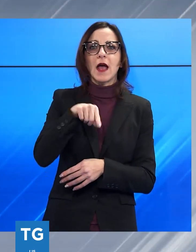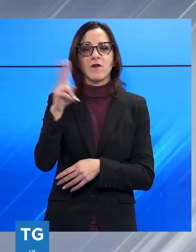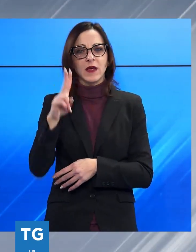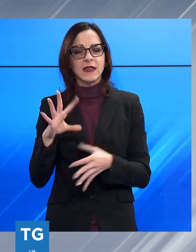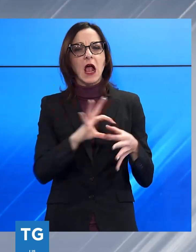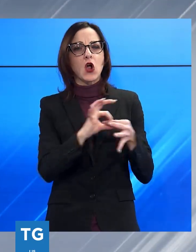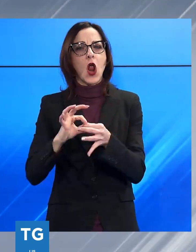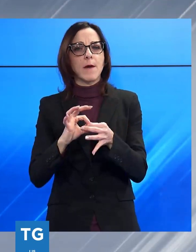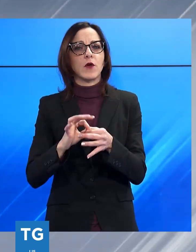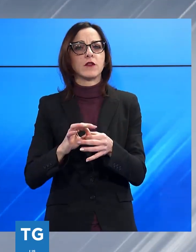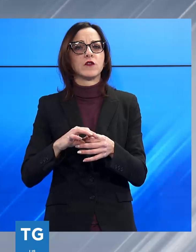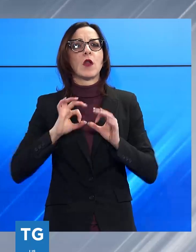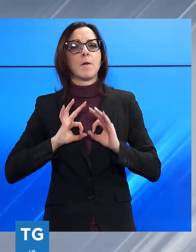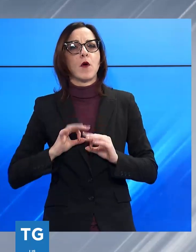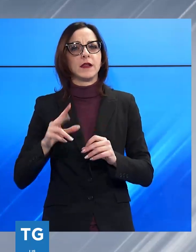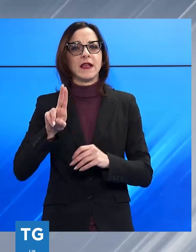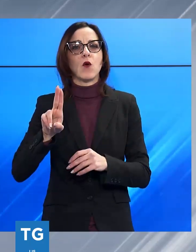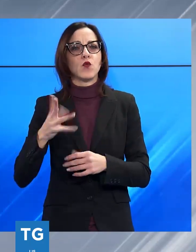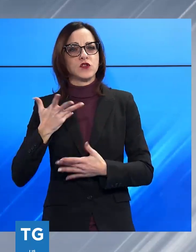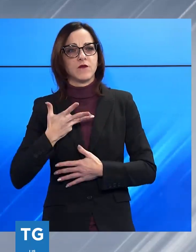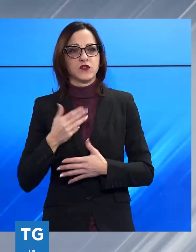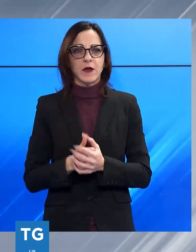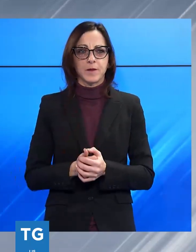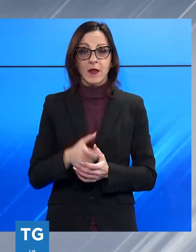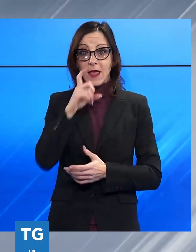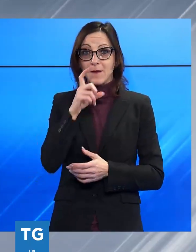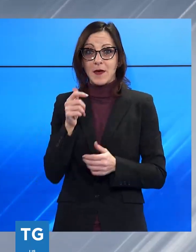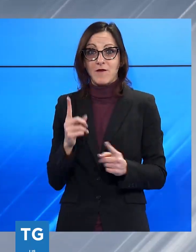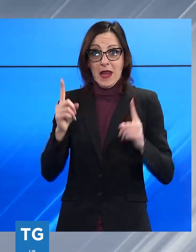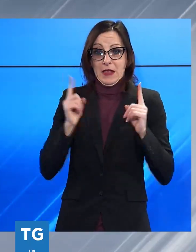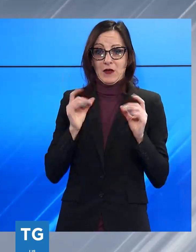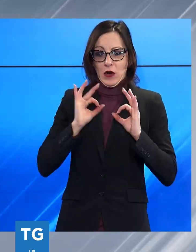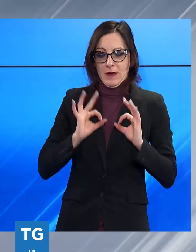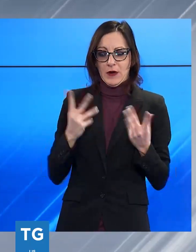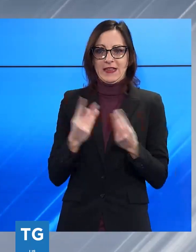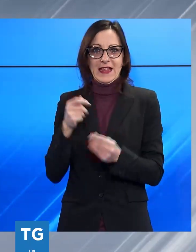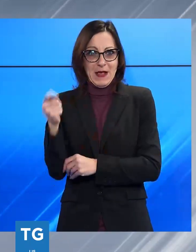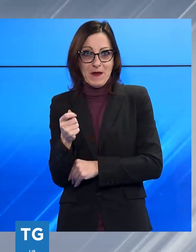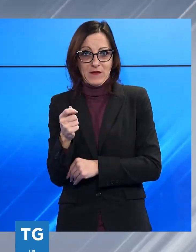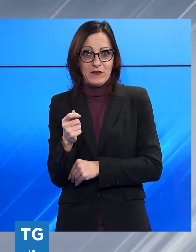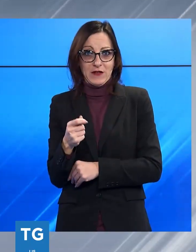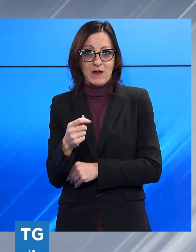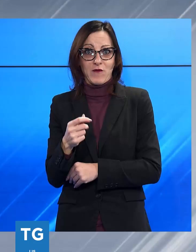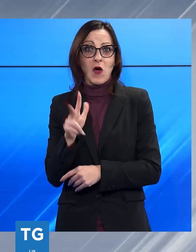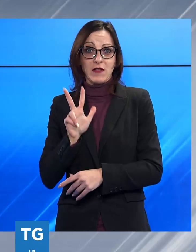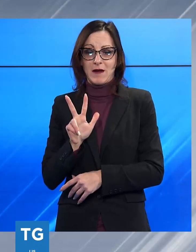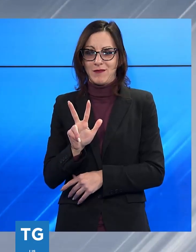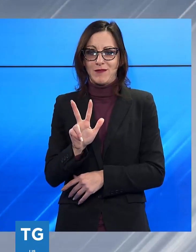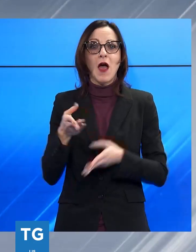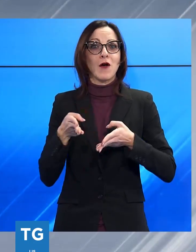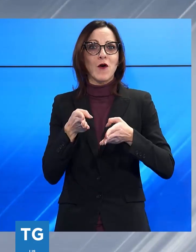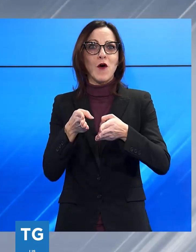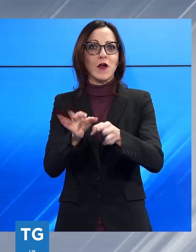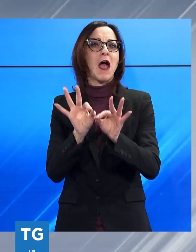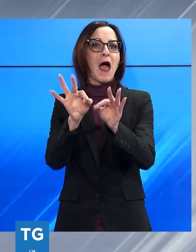Unicef e così la Befana scortata da un agente di polizia e da un vigile del fuoco ha percorso i corridoi del Versilia fino